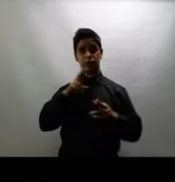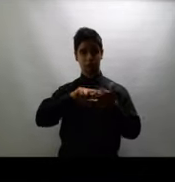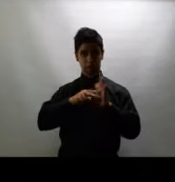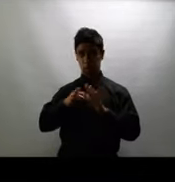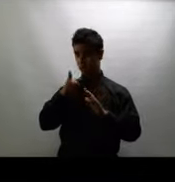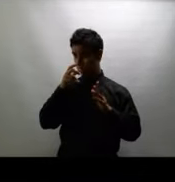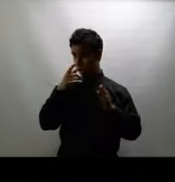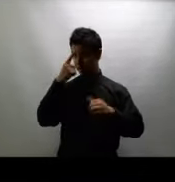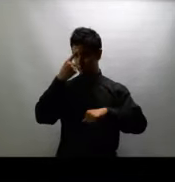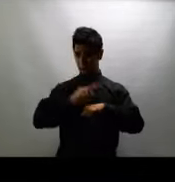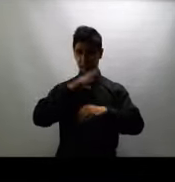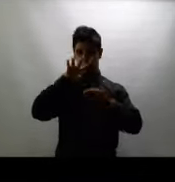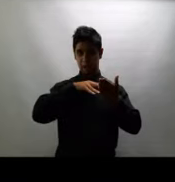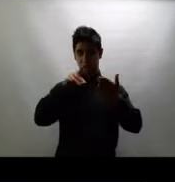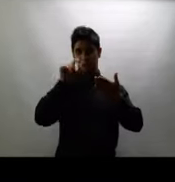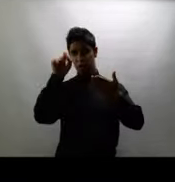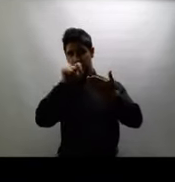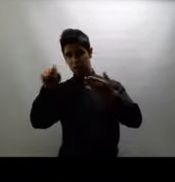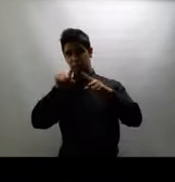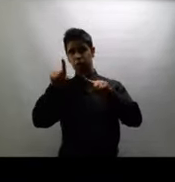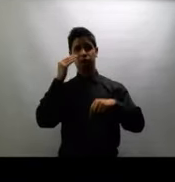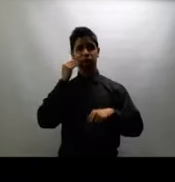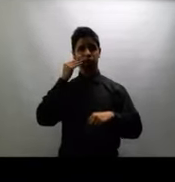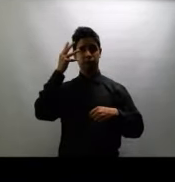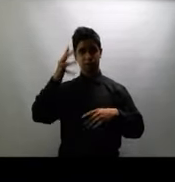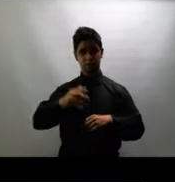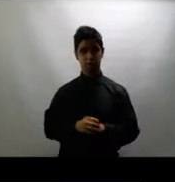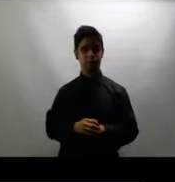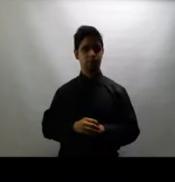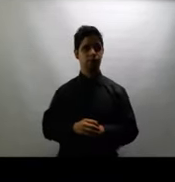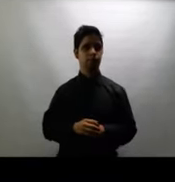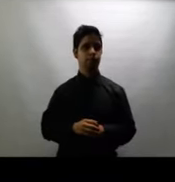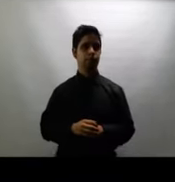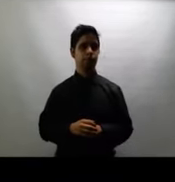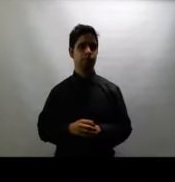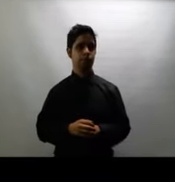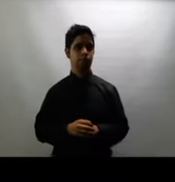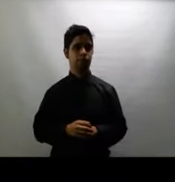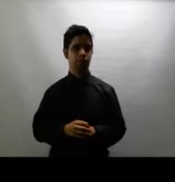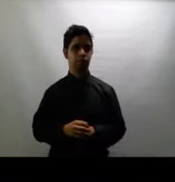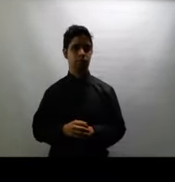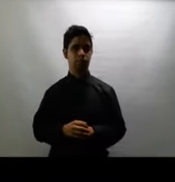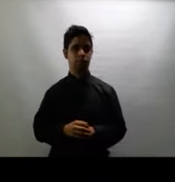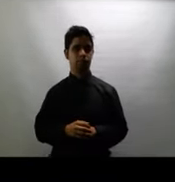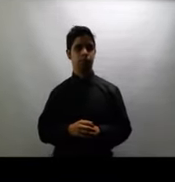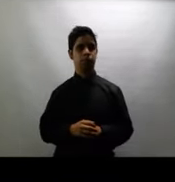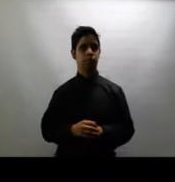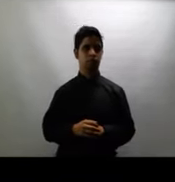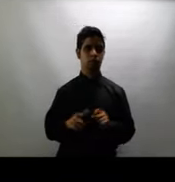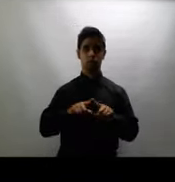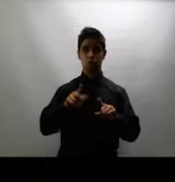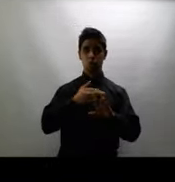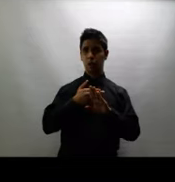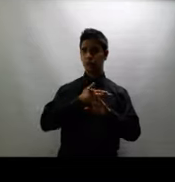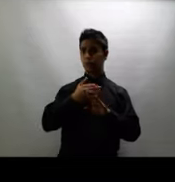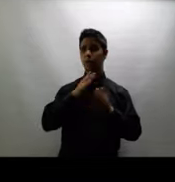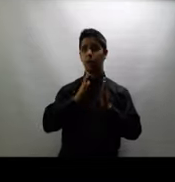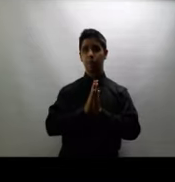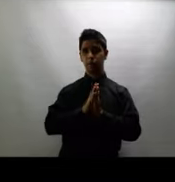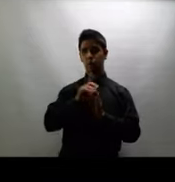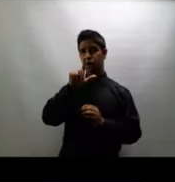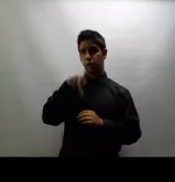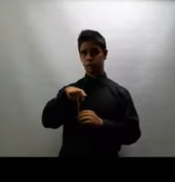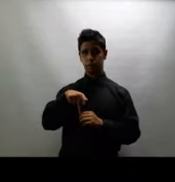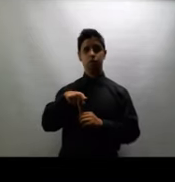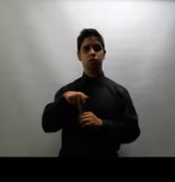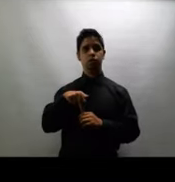ya usted sabe, apunte. Y antes de pedirle un acetato, un vinilo, asegúrese que... LP. Que un LP, que la persona tiene donde